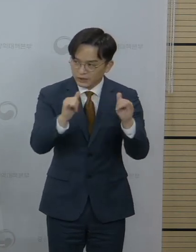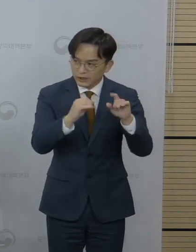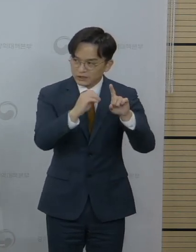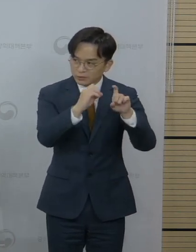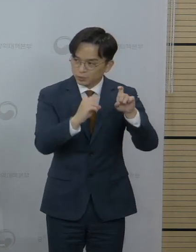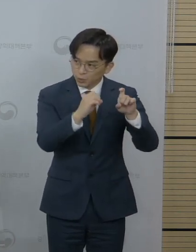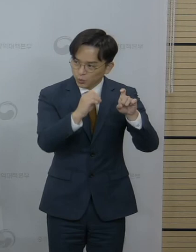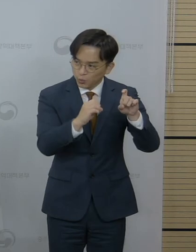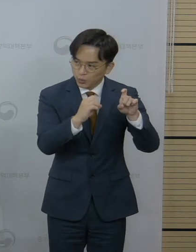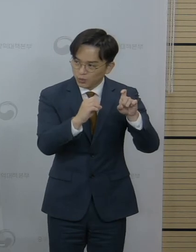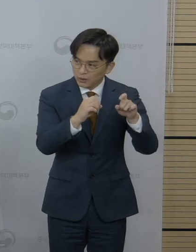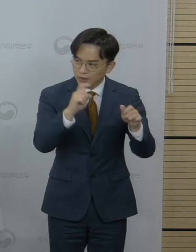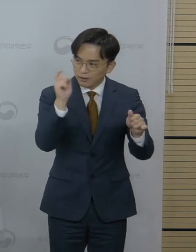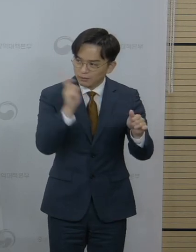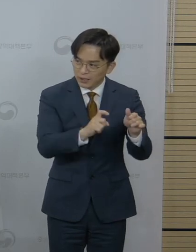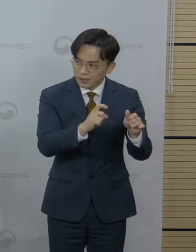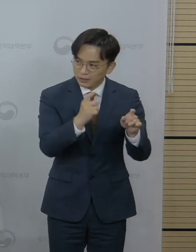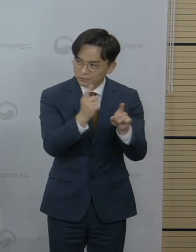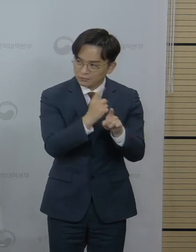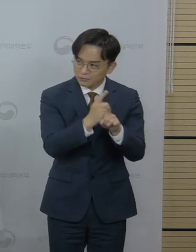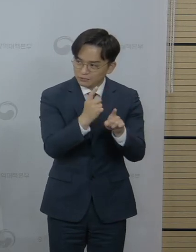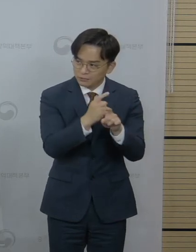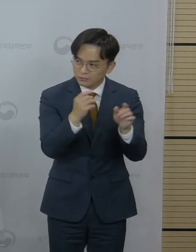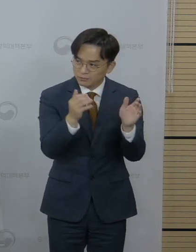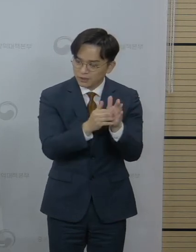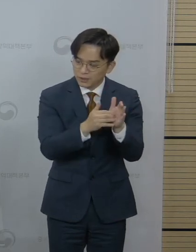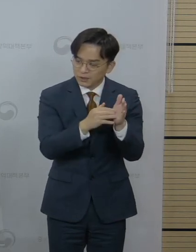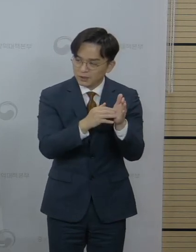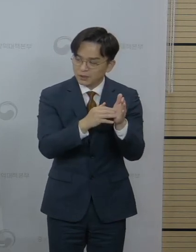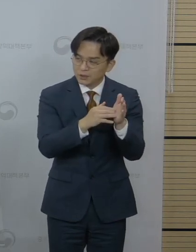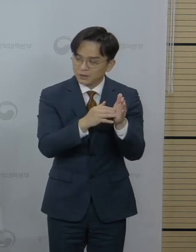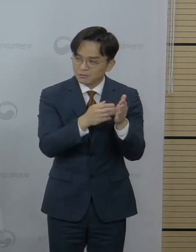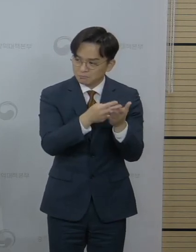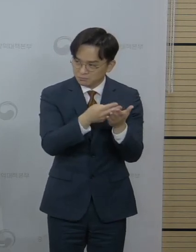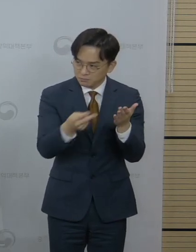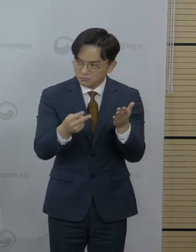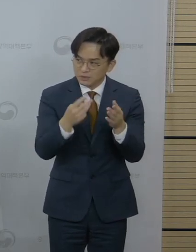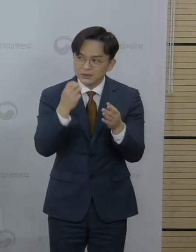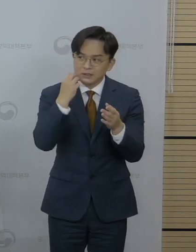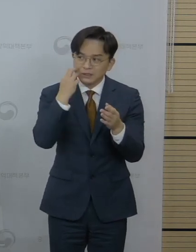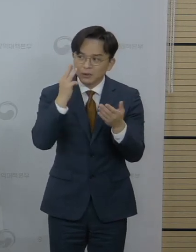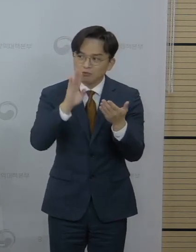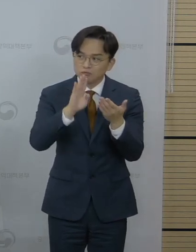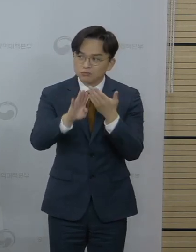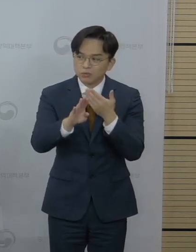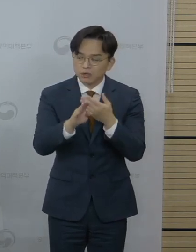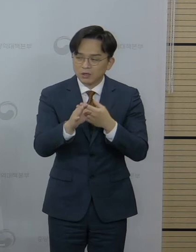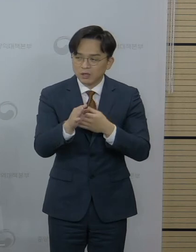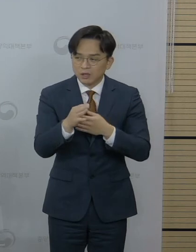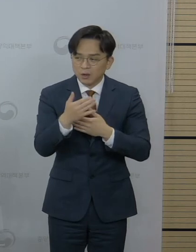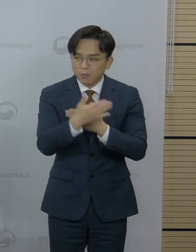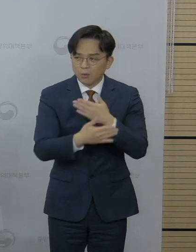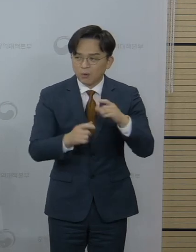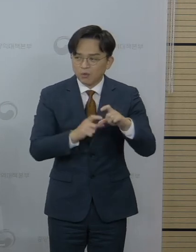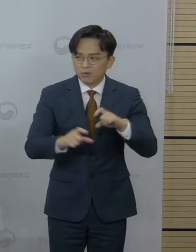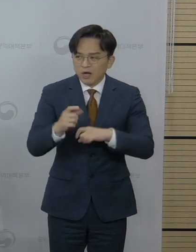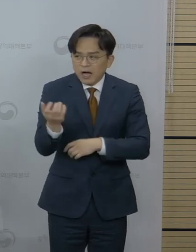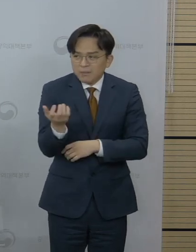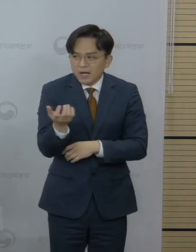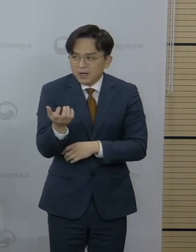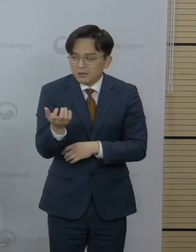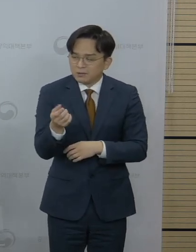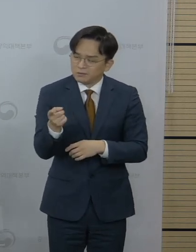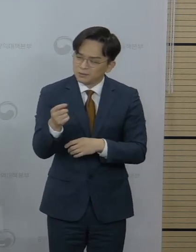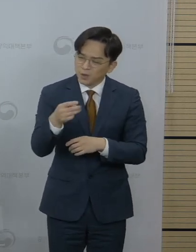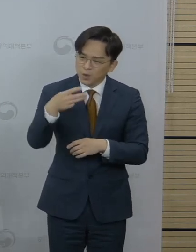못했습니다. 다만 통상적으로 코로나19의 경우 독감에 비해서 치명률도